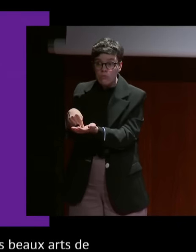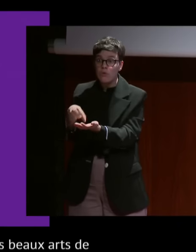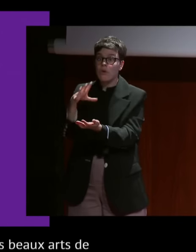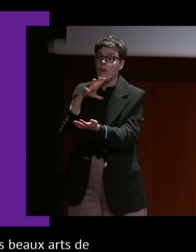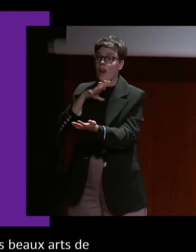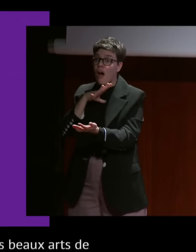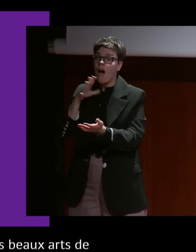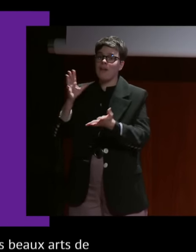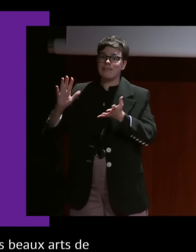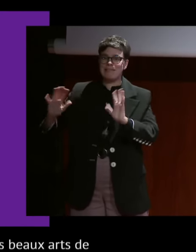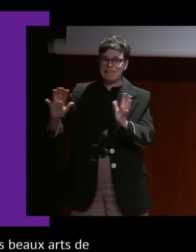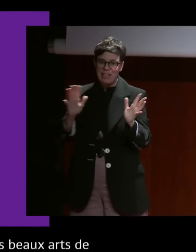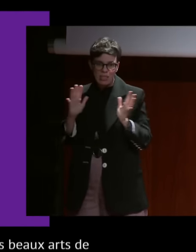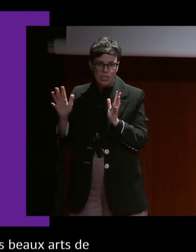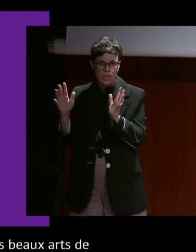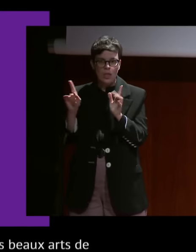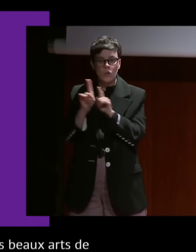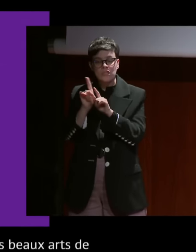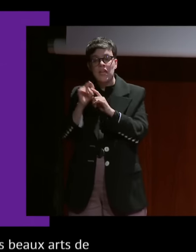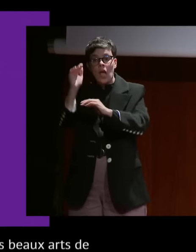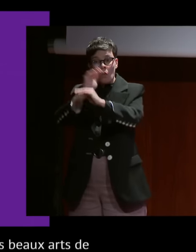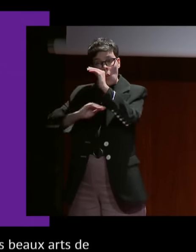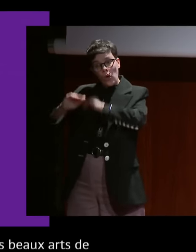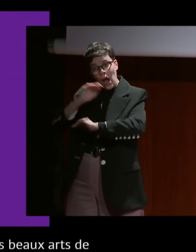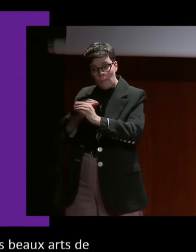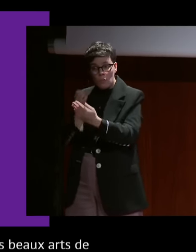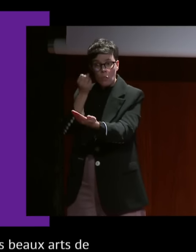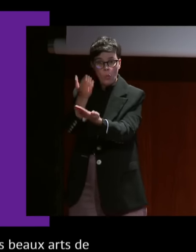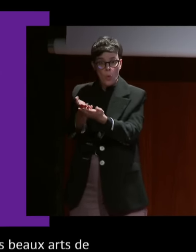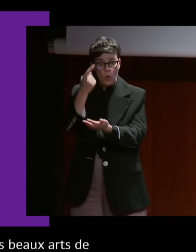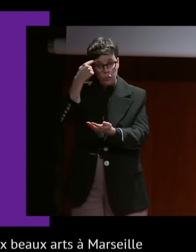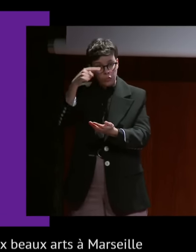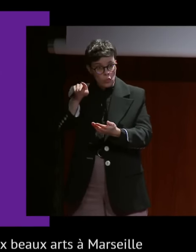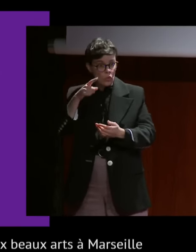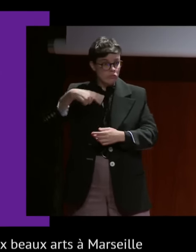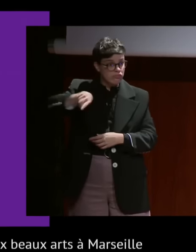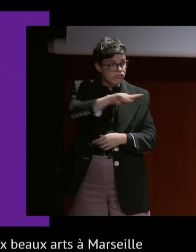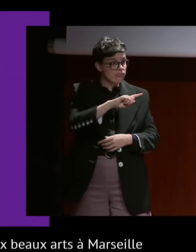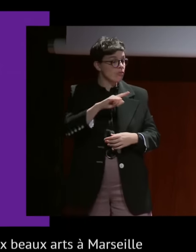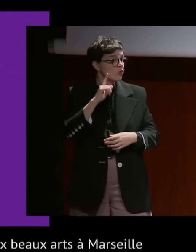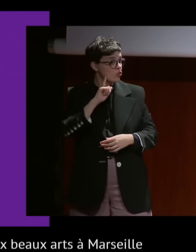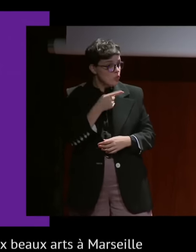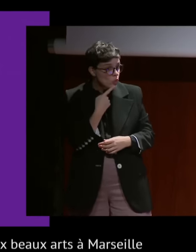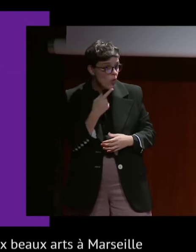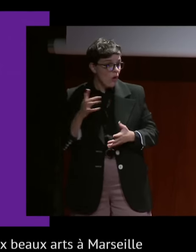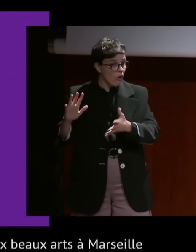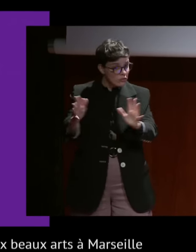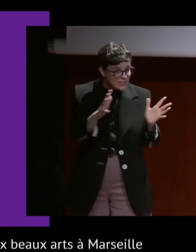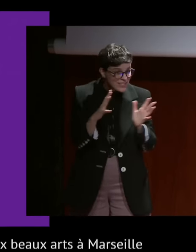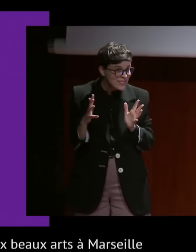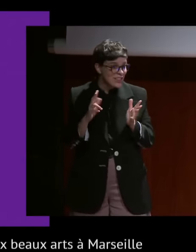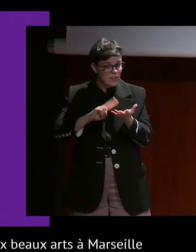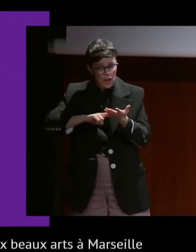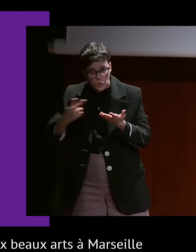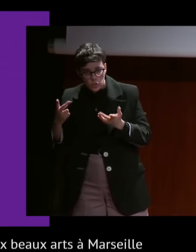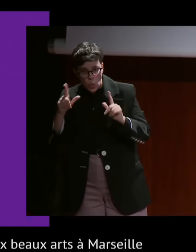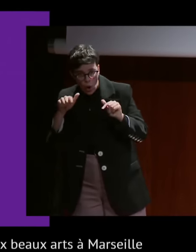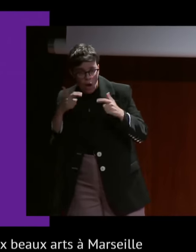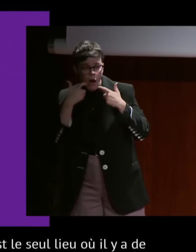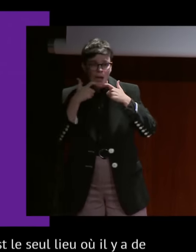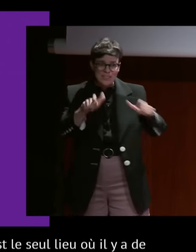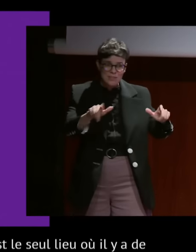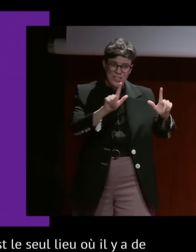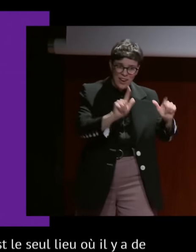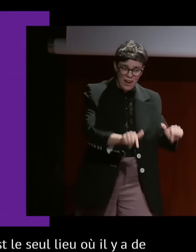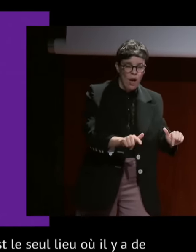le seul lieu où il y a de la langue des signes et un programme qui est proposé aux sourds en langue des